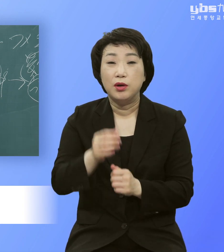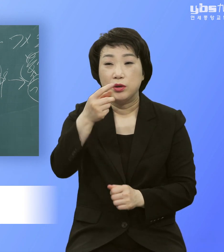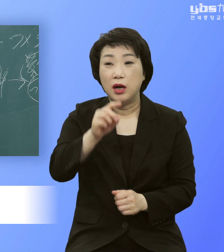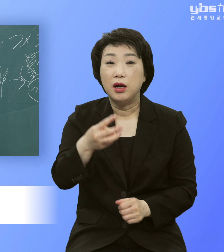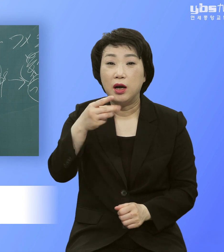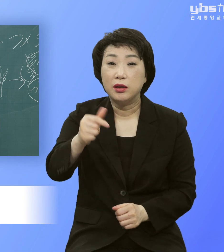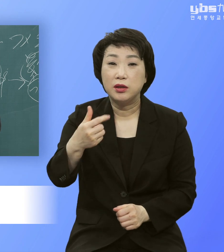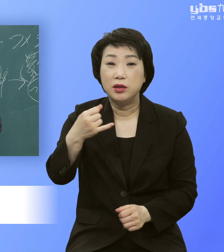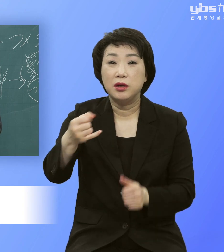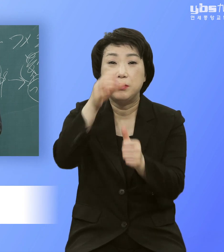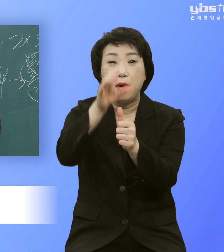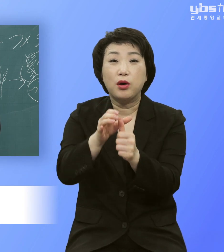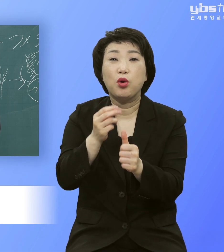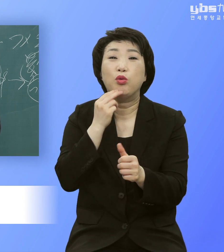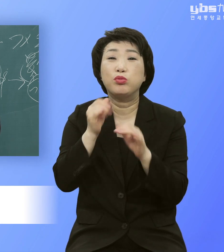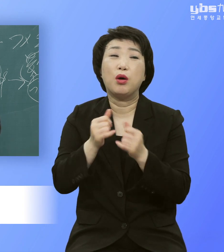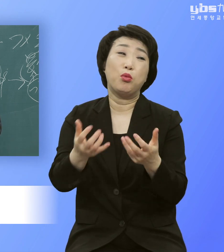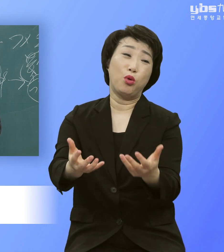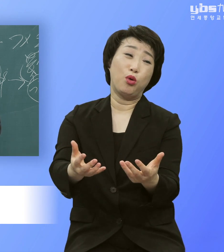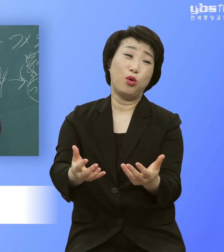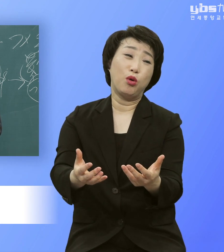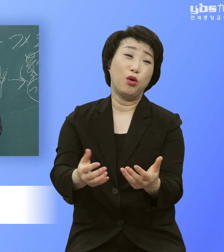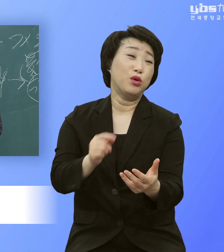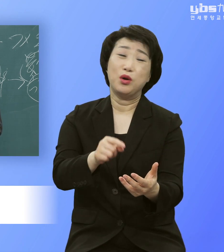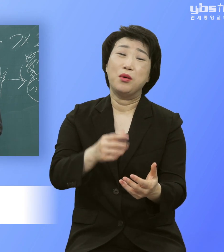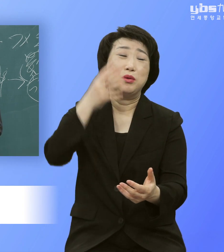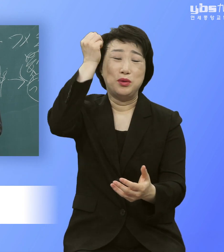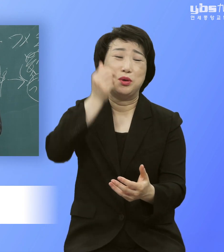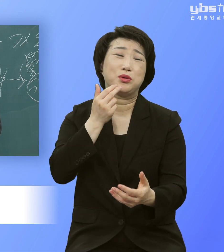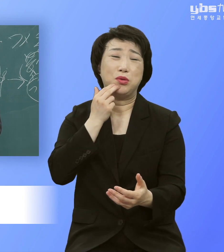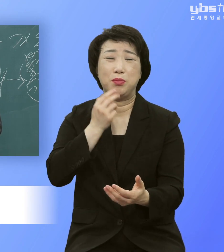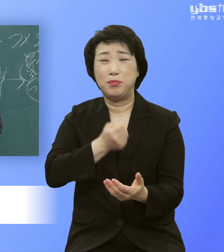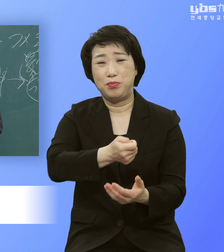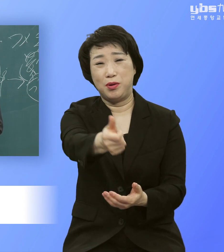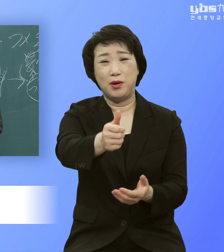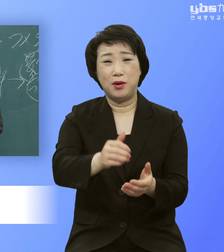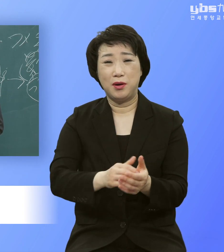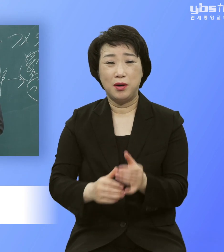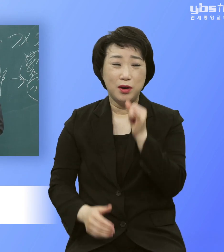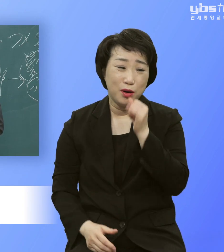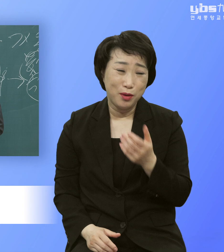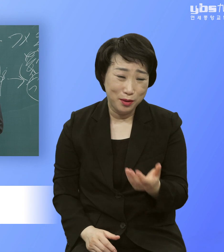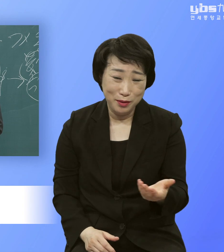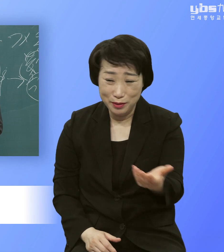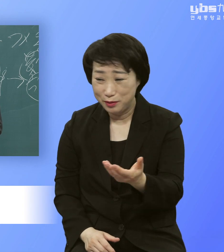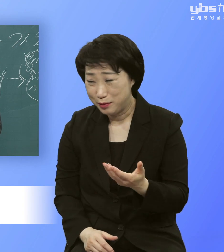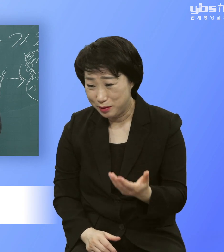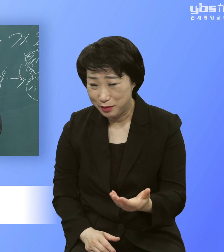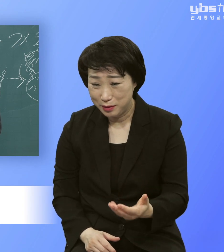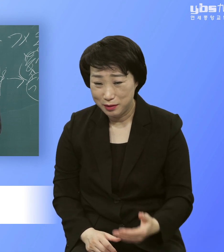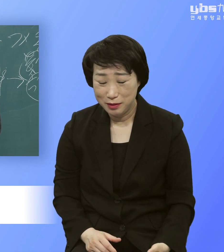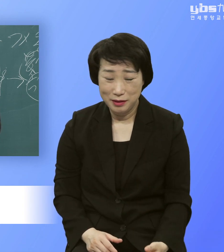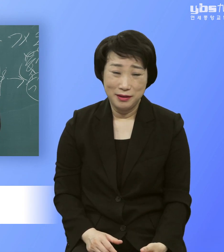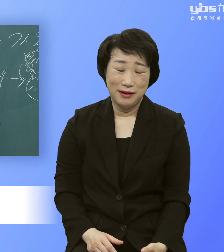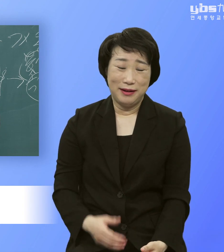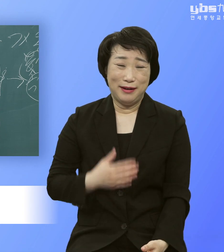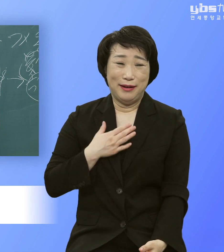없는 자는 한번 생각해봐. 이건 기억도 하지 않는다는 얘기야. 무슨 말이야? 기억도 안